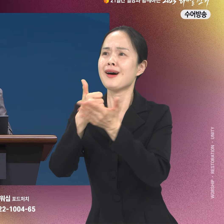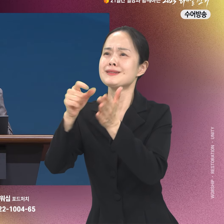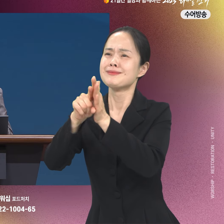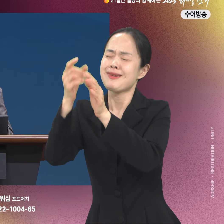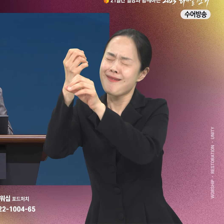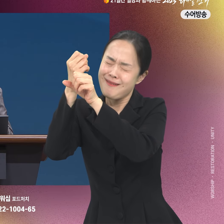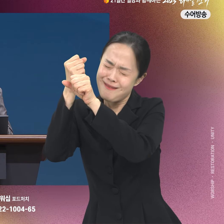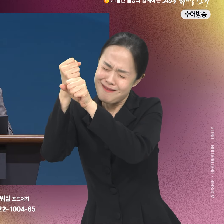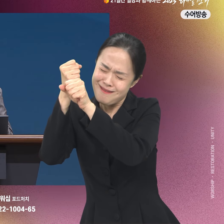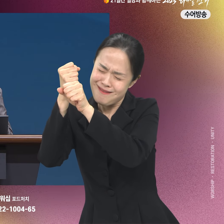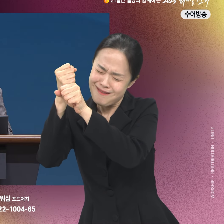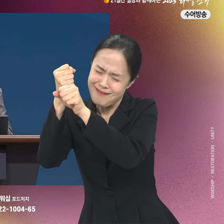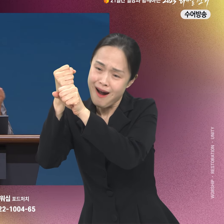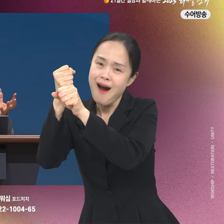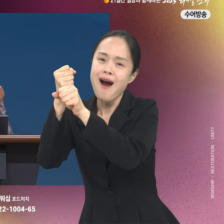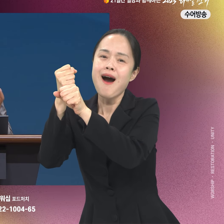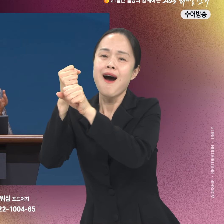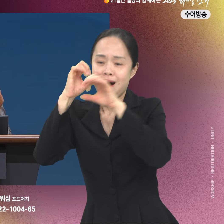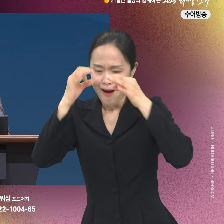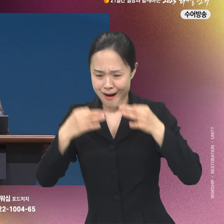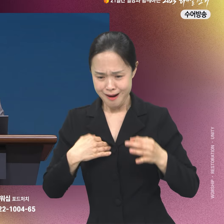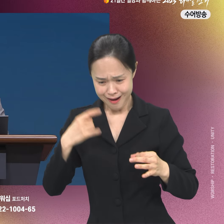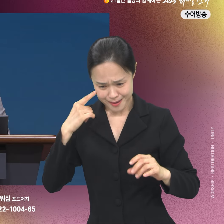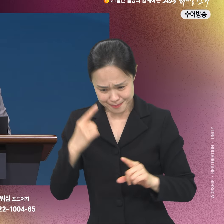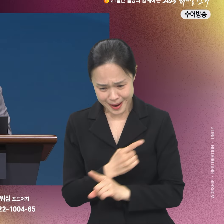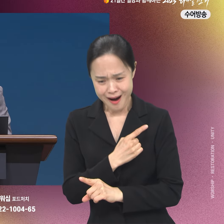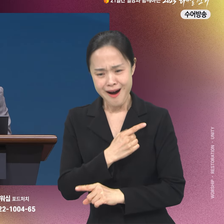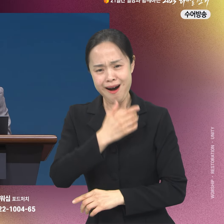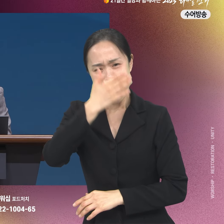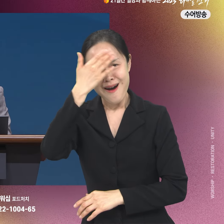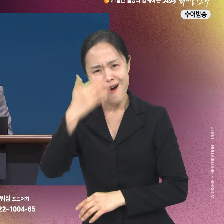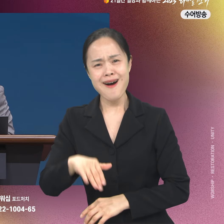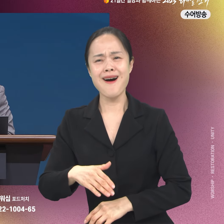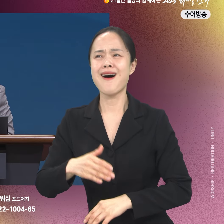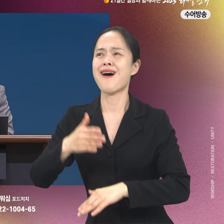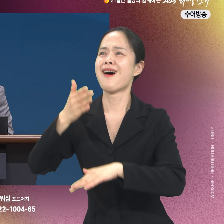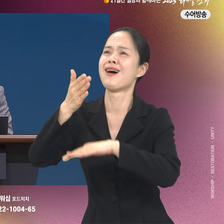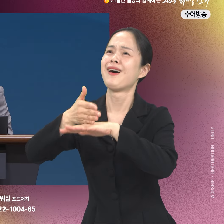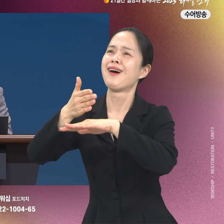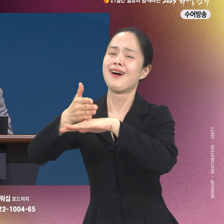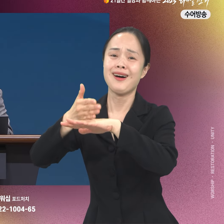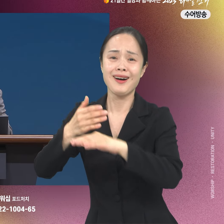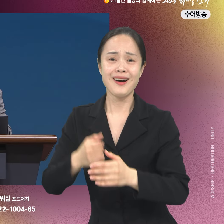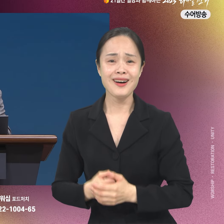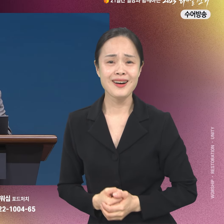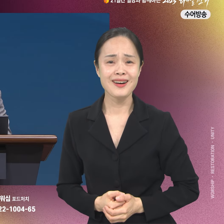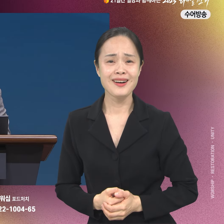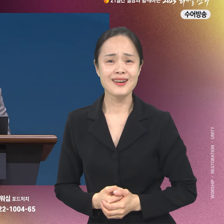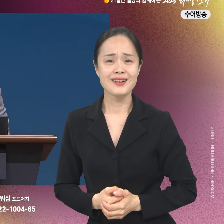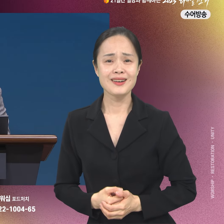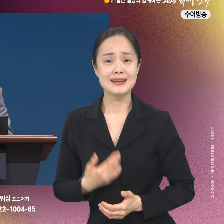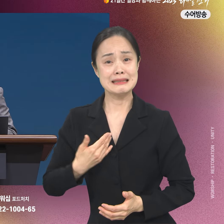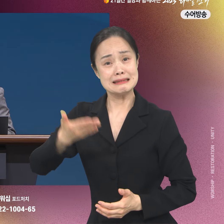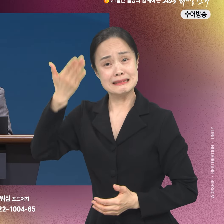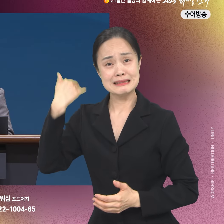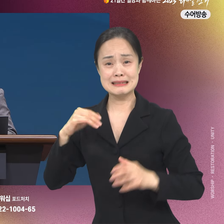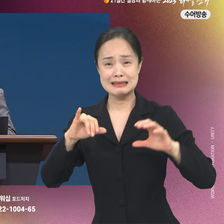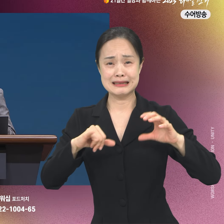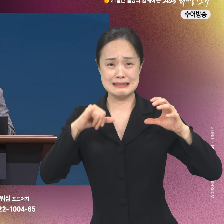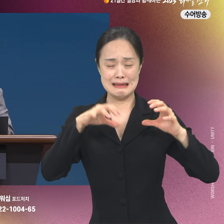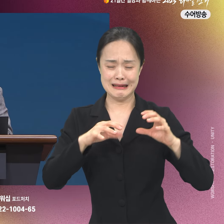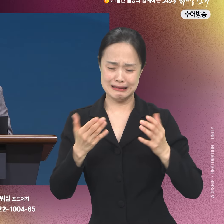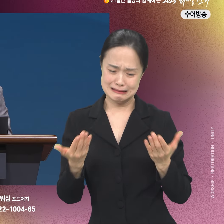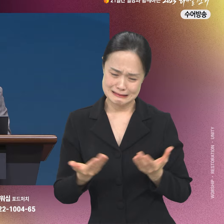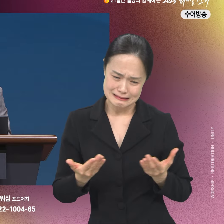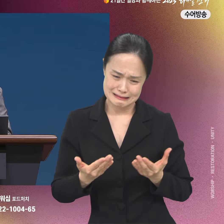그래서 지금은 어떤 세상적으로 보기에 어떤 고난의 상황이 와도, 예전엔 중내산에 뭐 어떻게든 방법